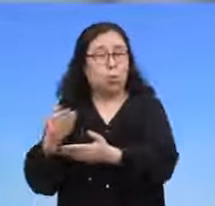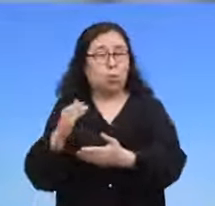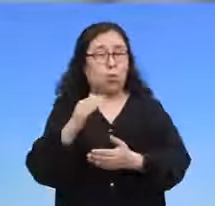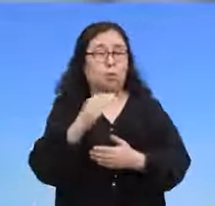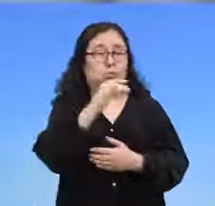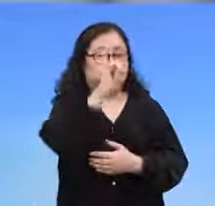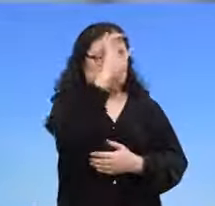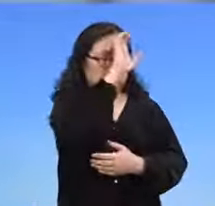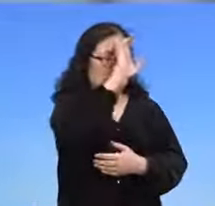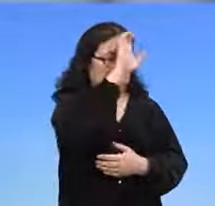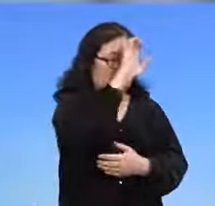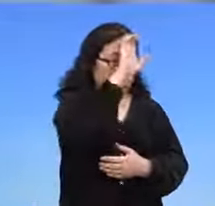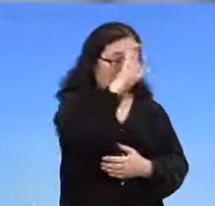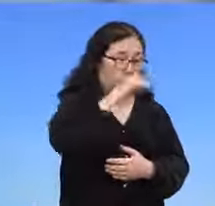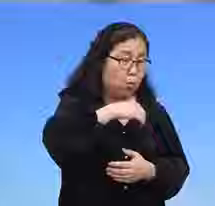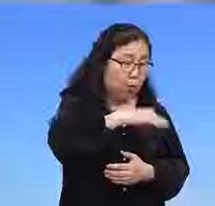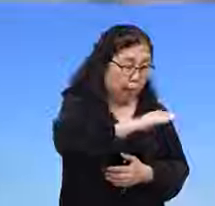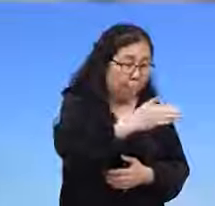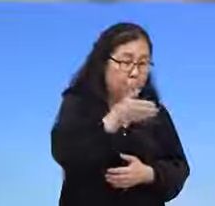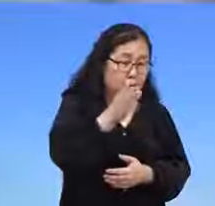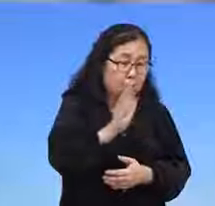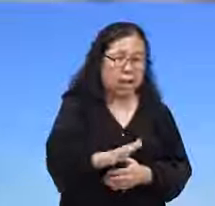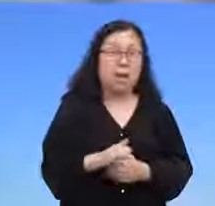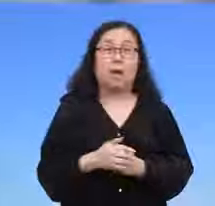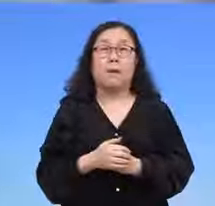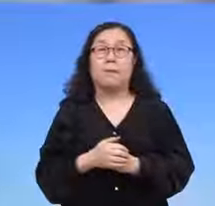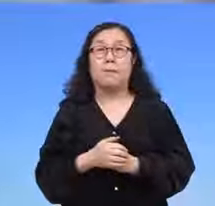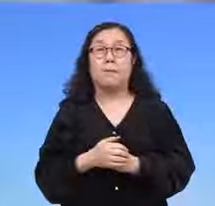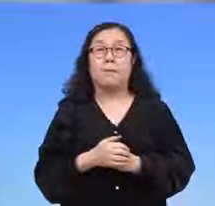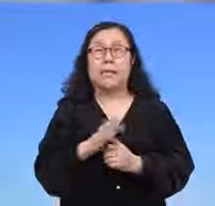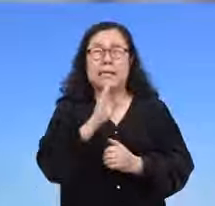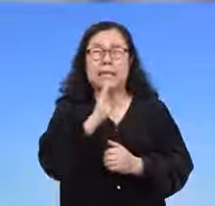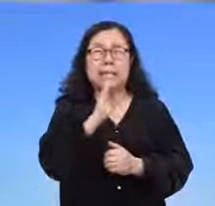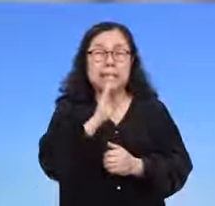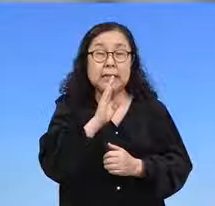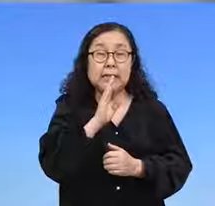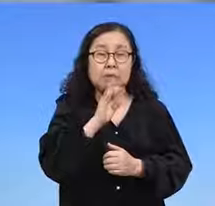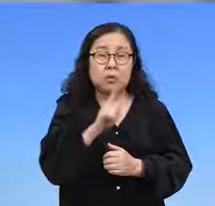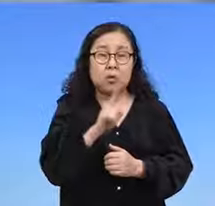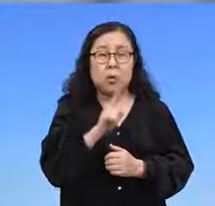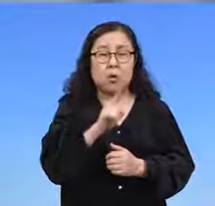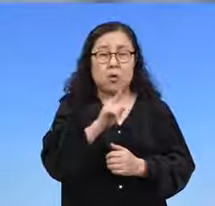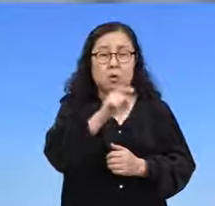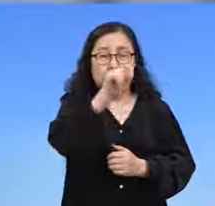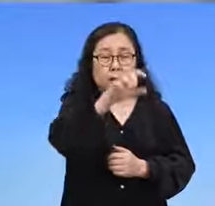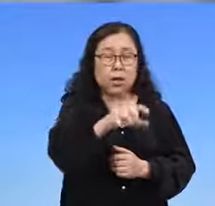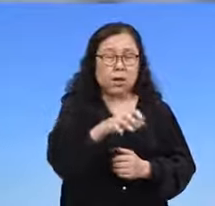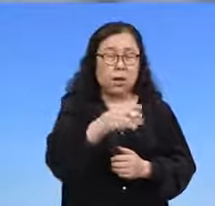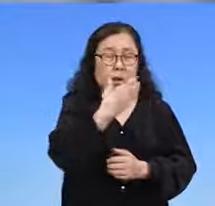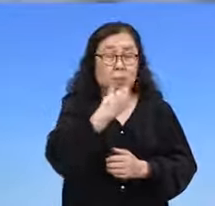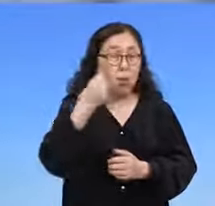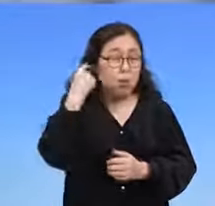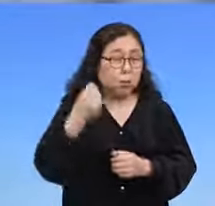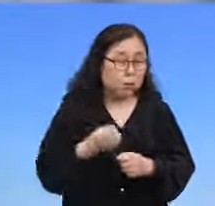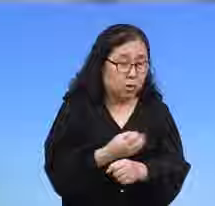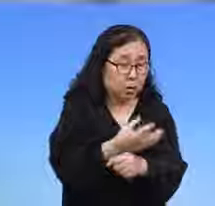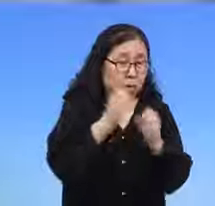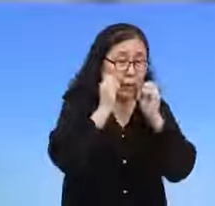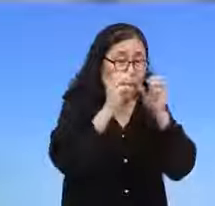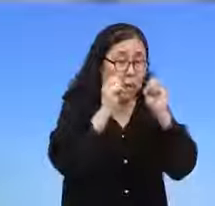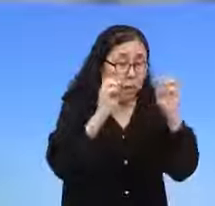발길을 돌렸는데, 그리고 유럽 쪽으로 발길만 돌린 게 아니라 진심으로 거기서 복음을 전하고 귀신 들린